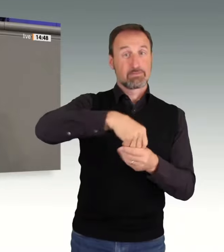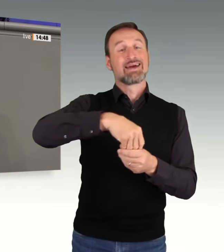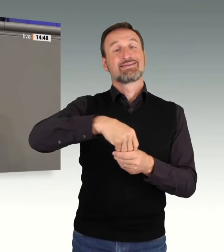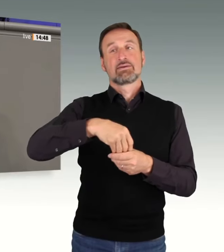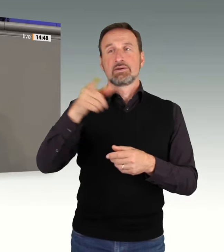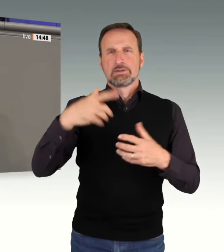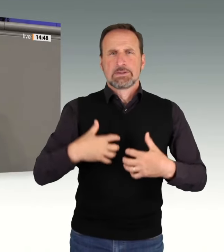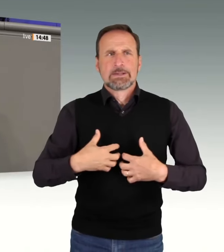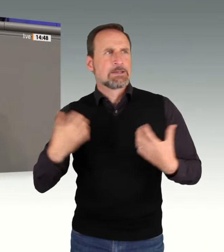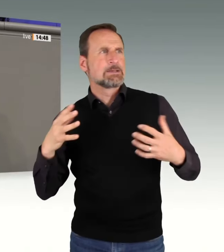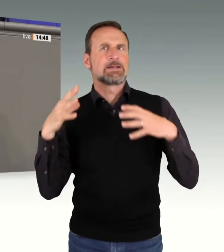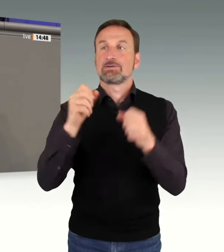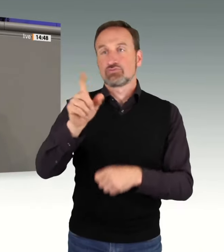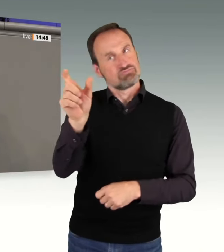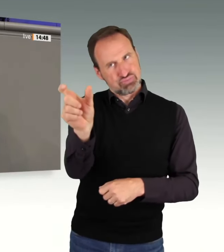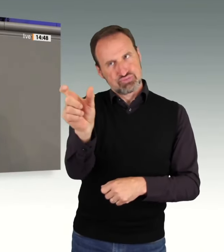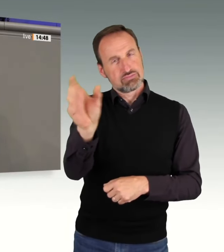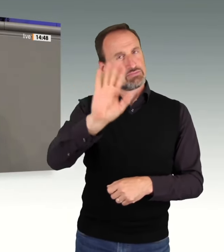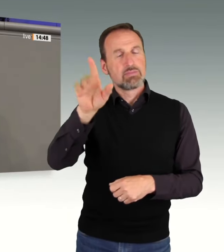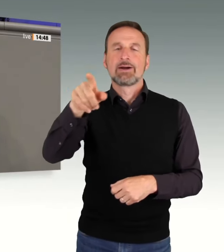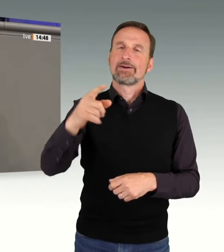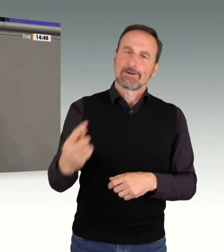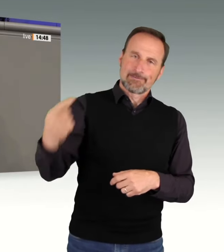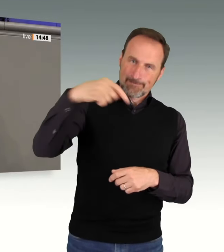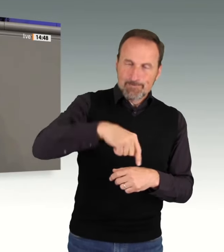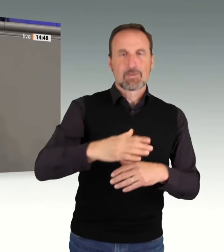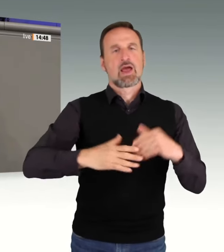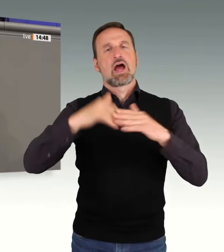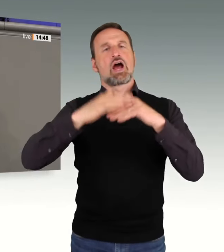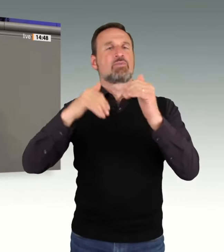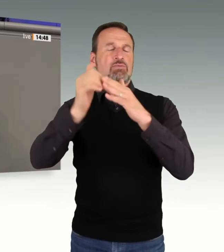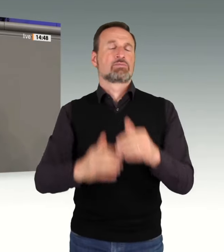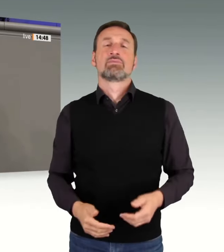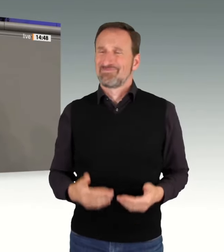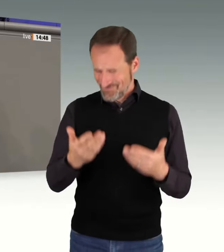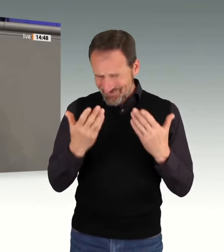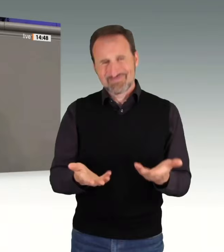werden. Die Zeit für Kompromisse ist vorbei.